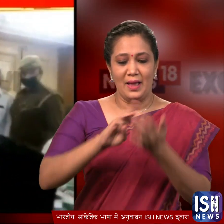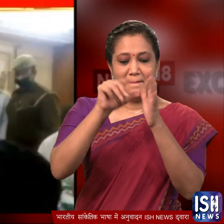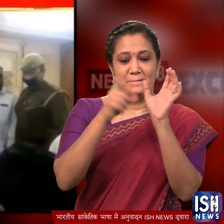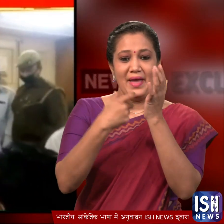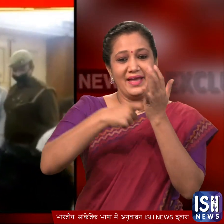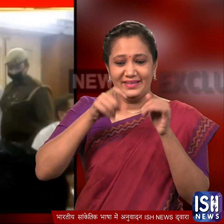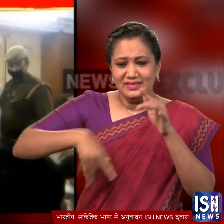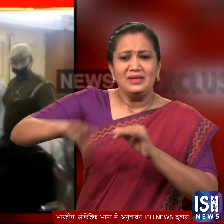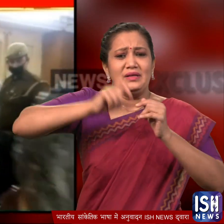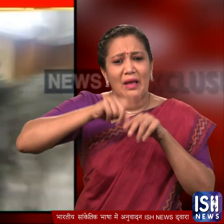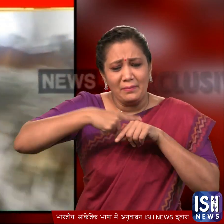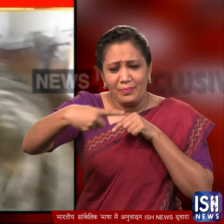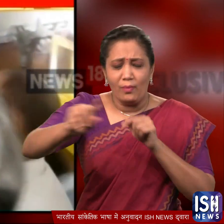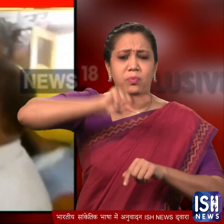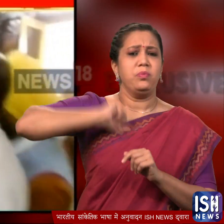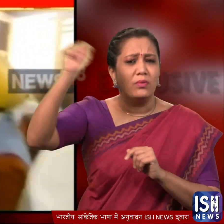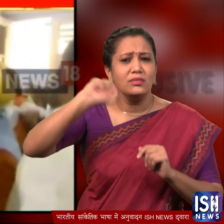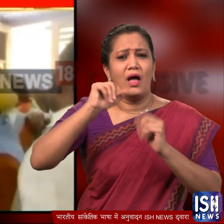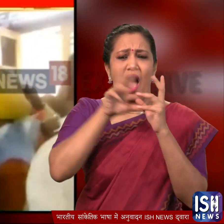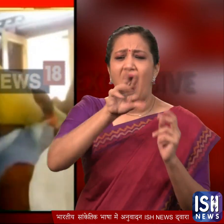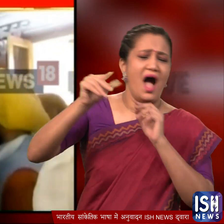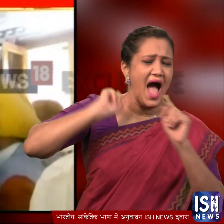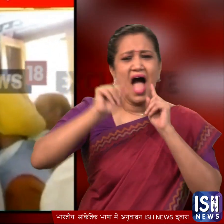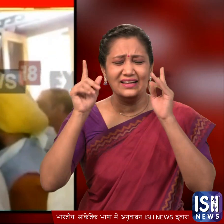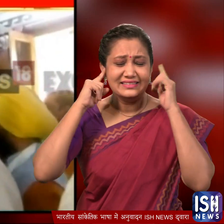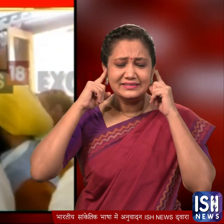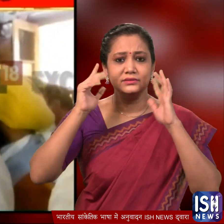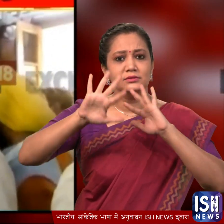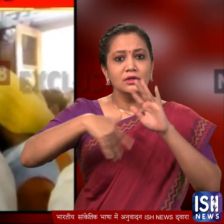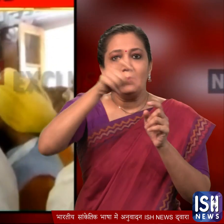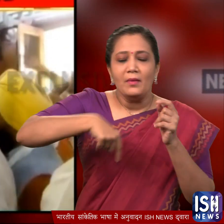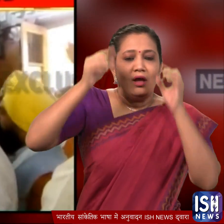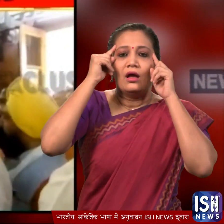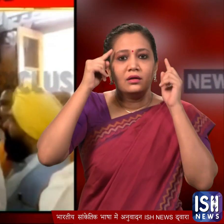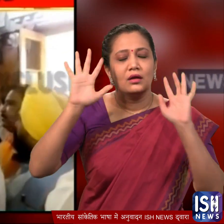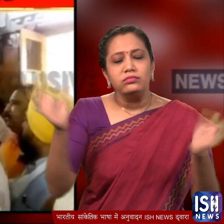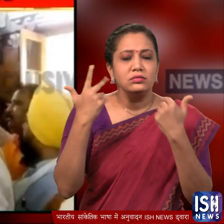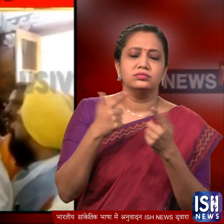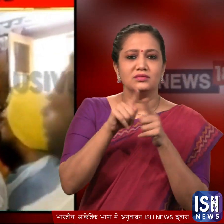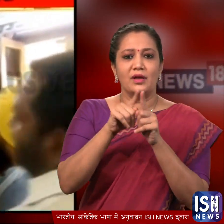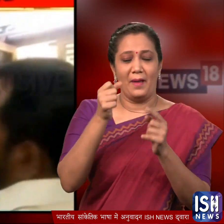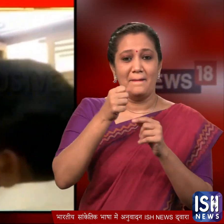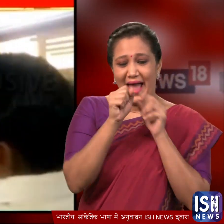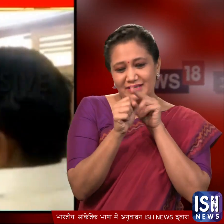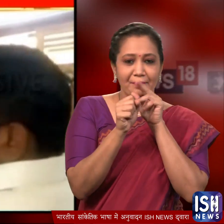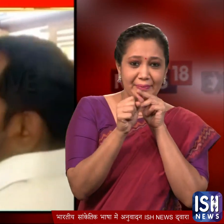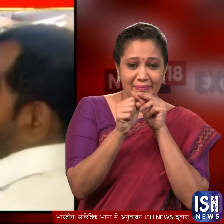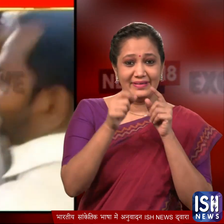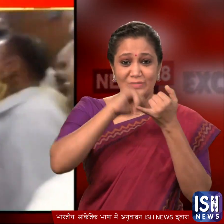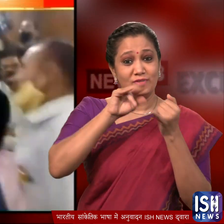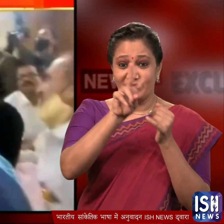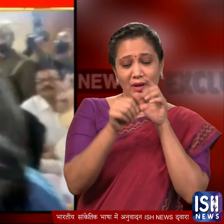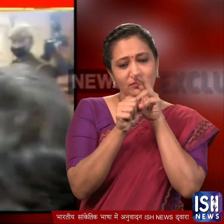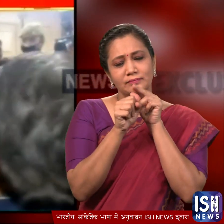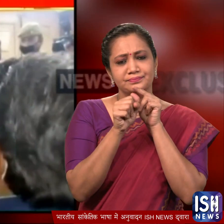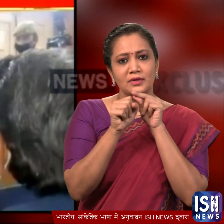मेयर की कुर्सी के पास काफी देर तक हंगामा होता रहा। फिर अचानक वो हुआ जिसकी किसी को भी उम्मीद नहीं थी। सुनीता वर्मा ने जो माइक अपने हाथ में पकड़ा